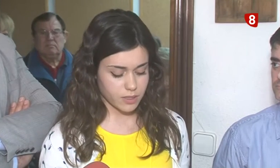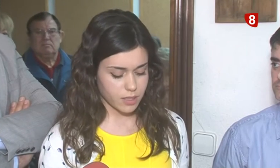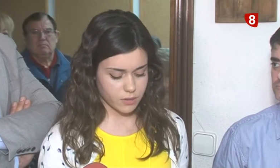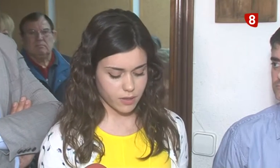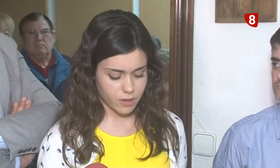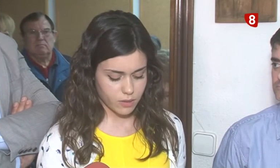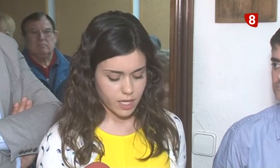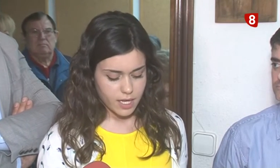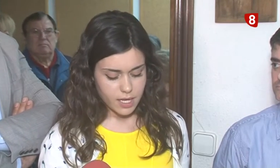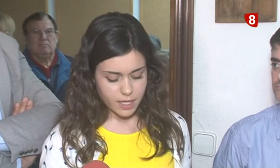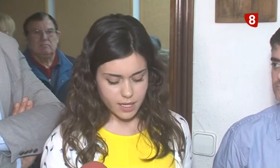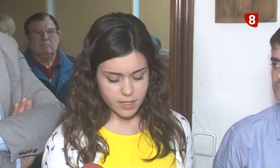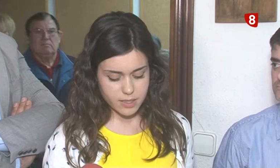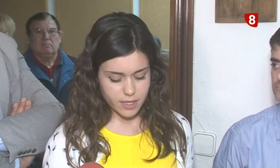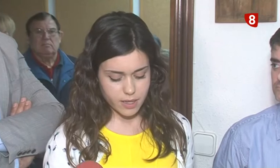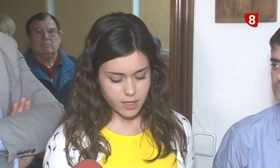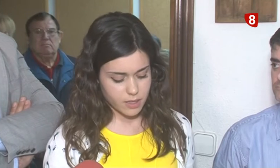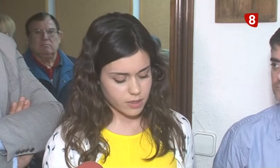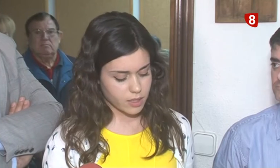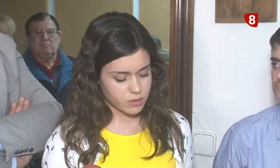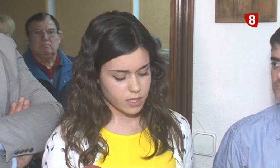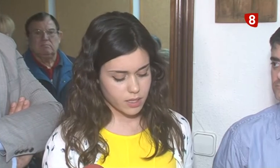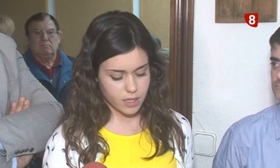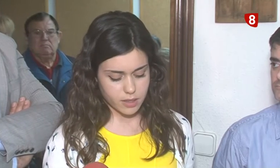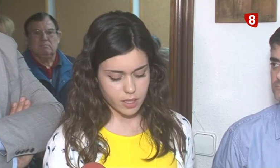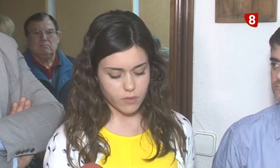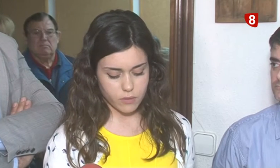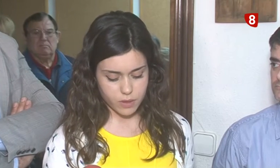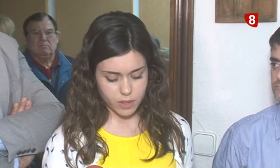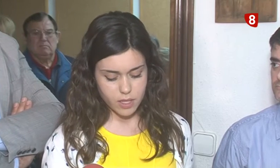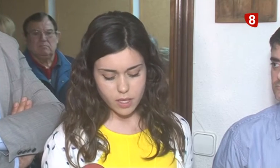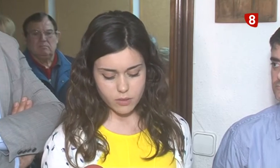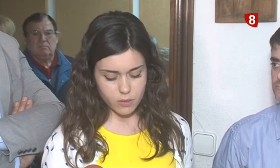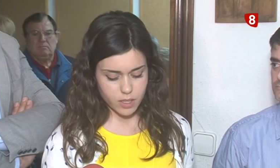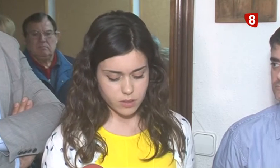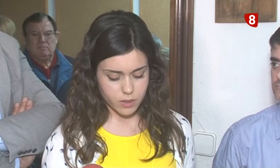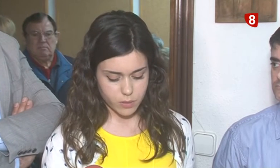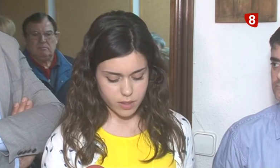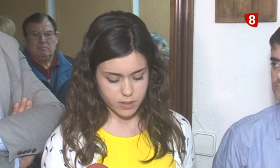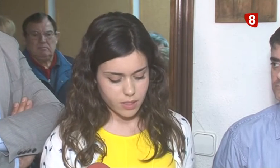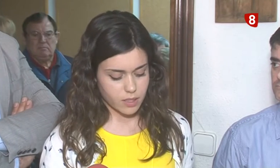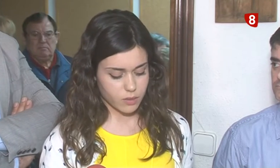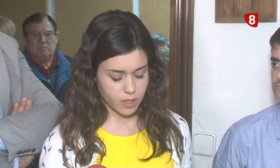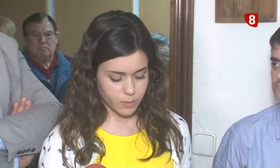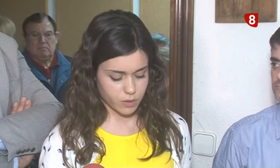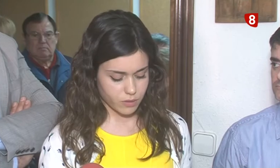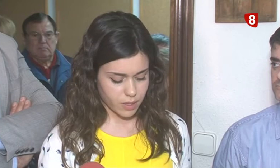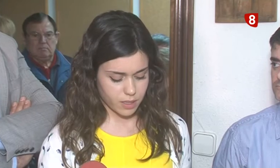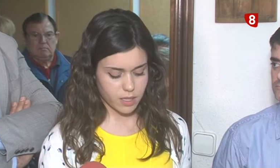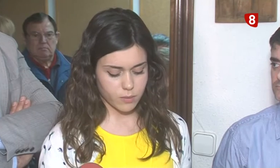la asociación, que ellas día a día intentan que esto salga adelante, que funcione, que todo vaya sobre ruedas, tanto en el ámbito social, laboral